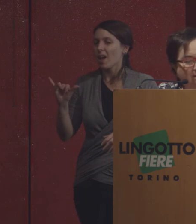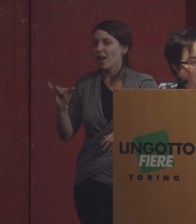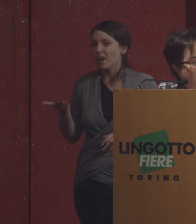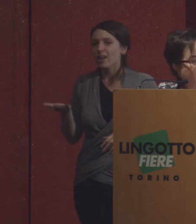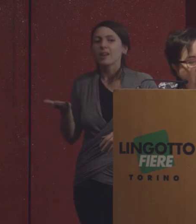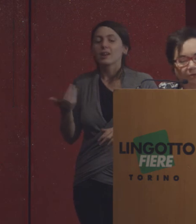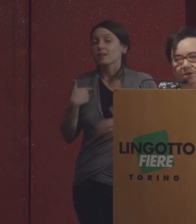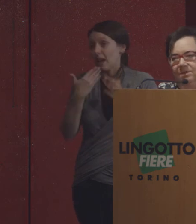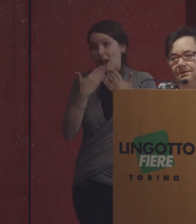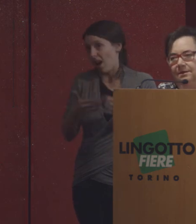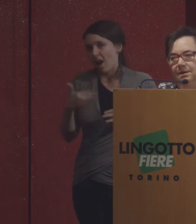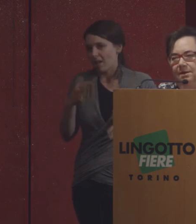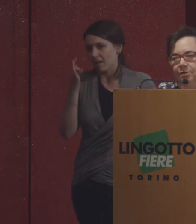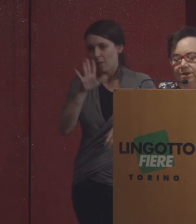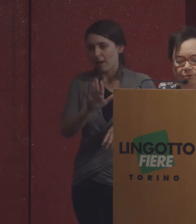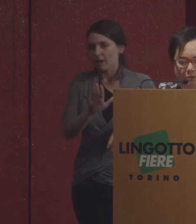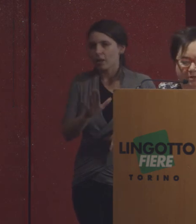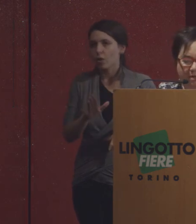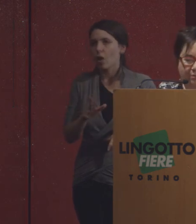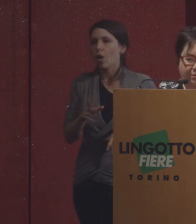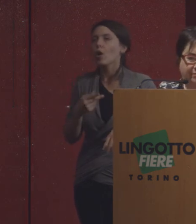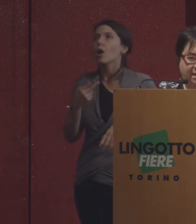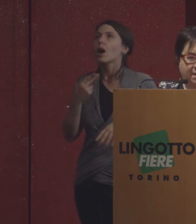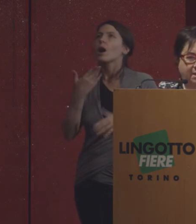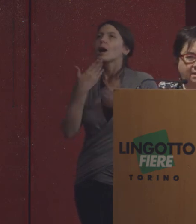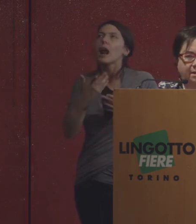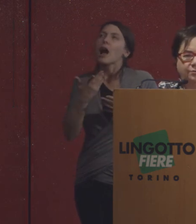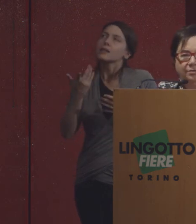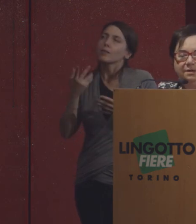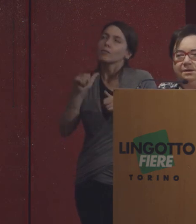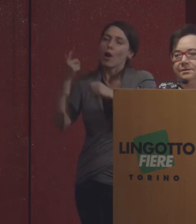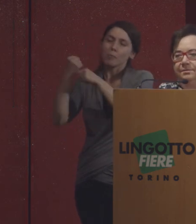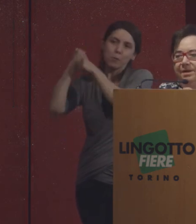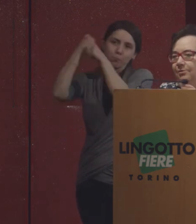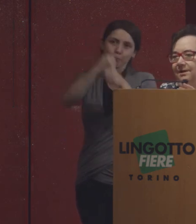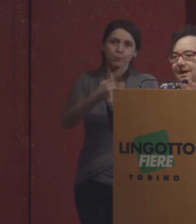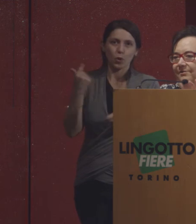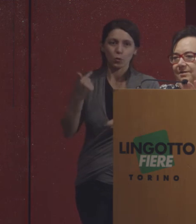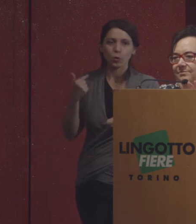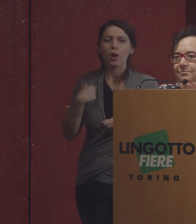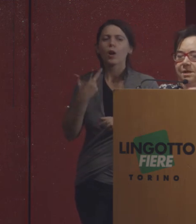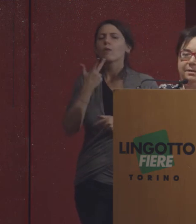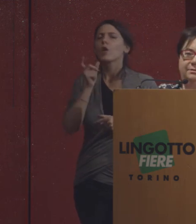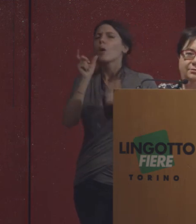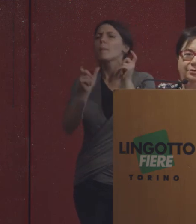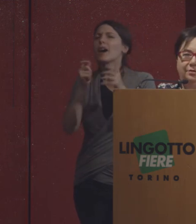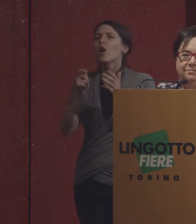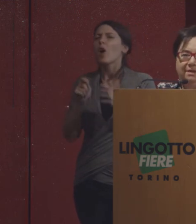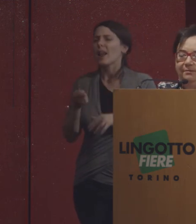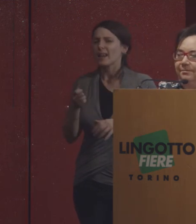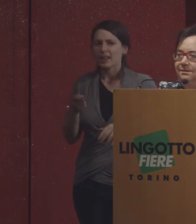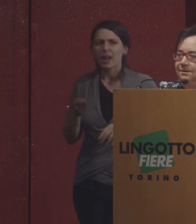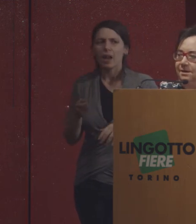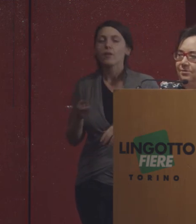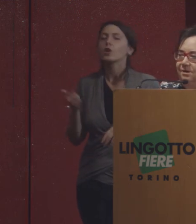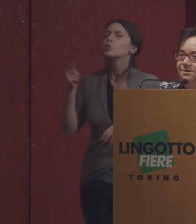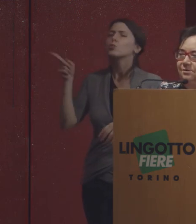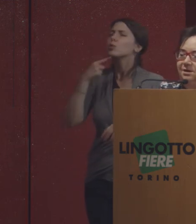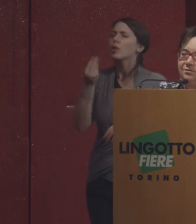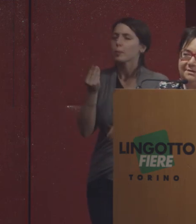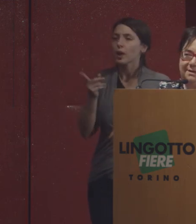che ringrazio particolarmente, al nome di Tullio De Mauro. Alcune parole chiave. Tullio non smetteva mai di